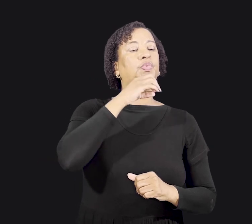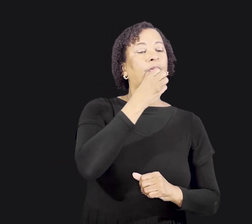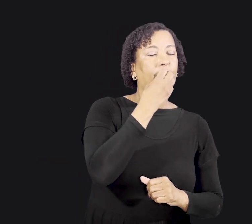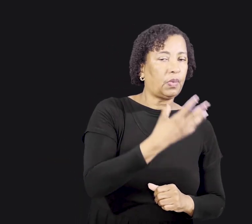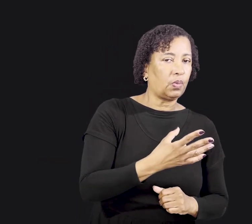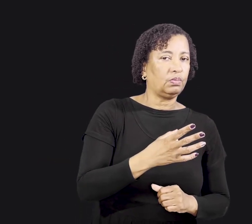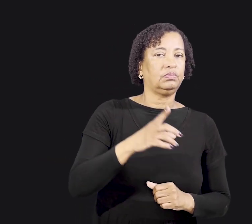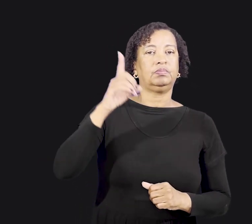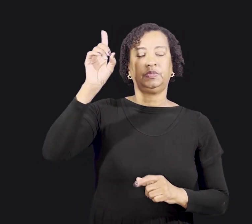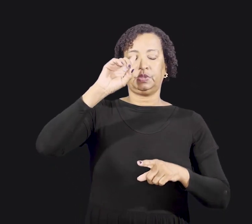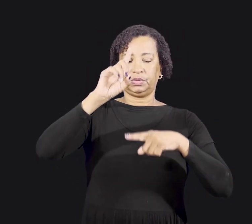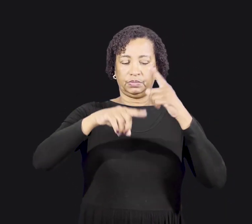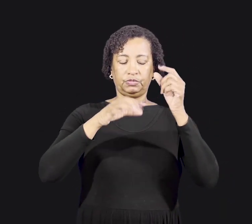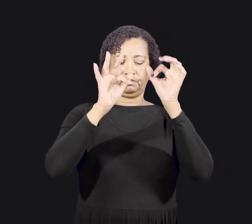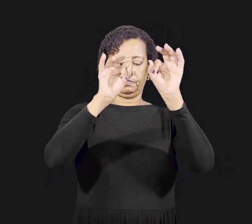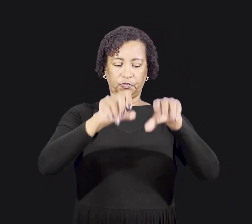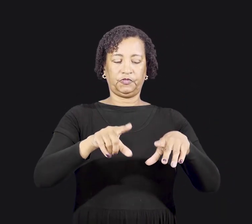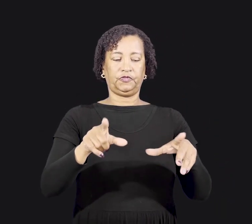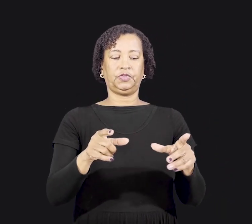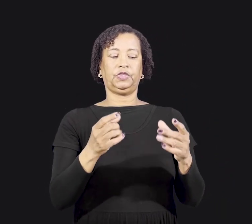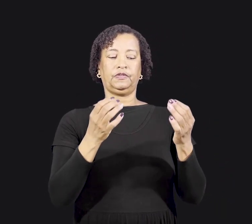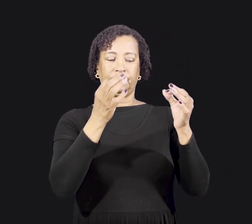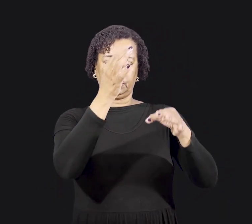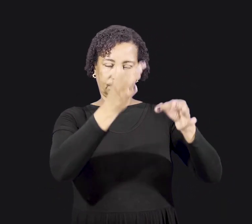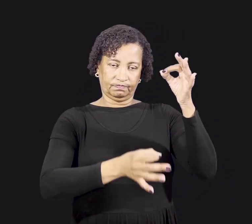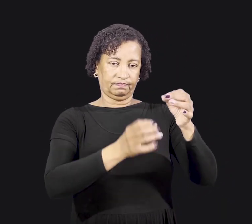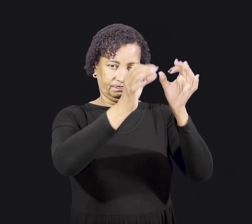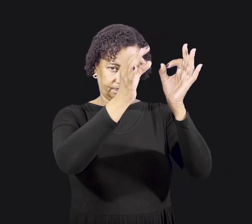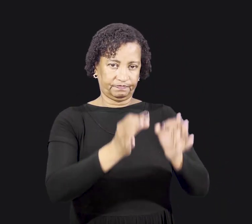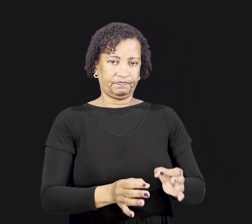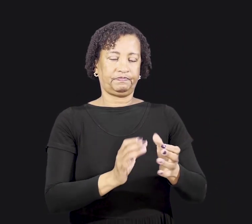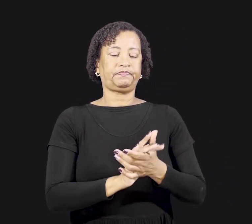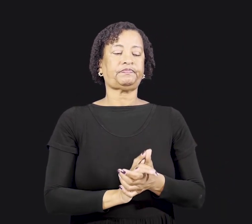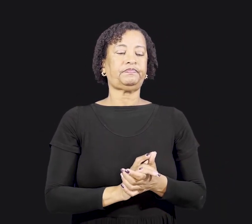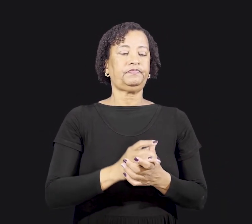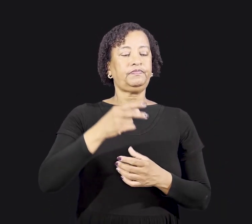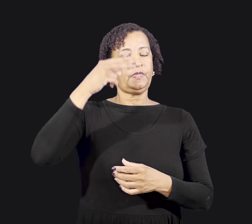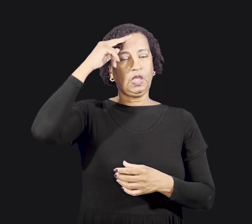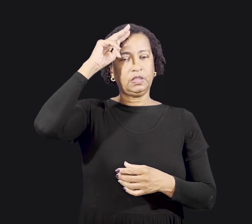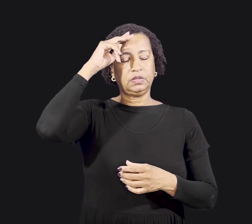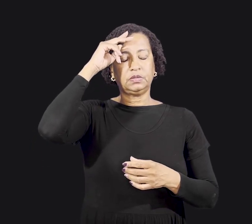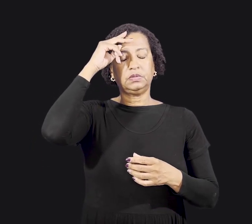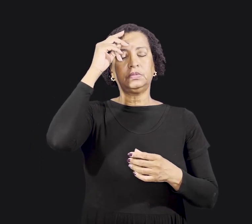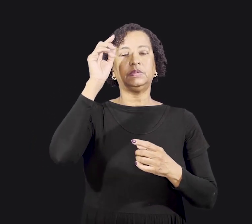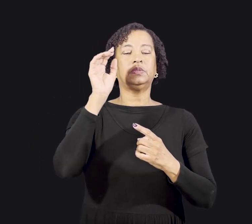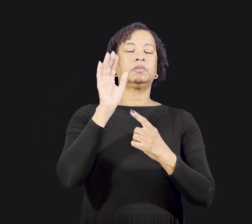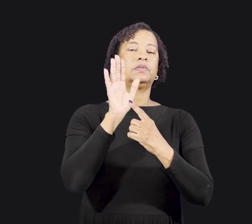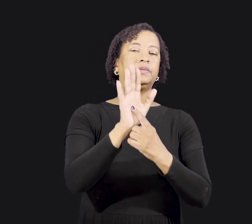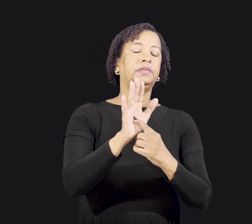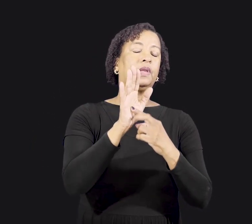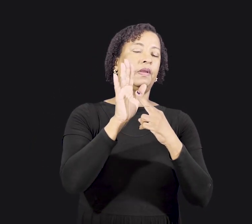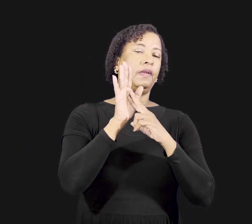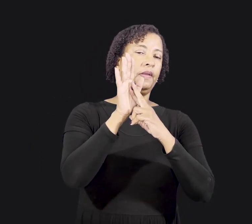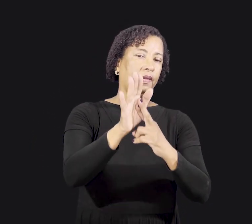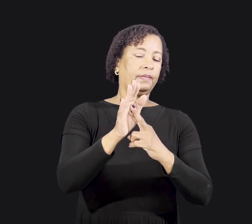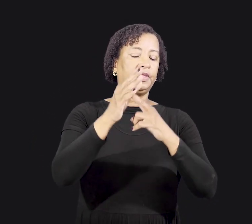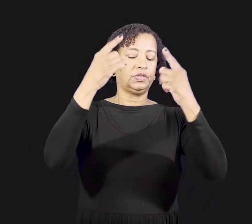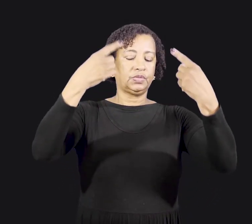um veredito final. Essa parábola do trigo e do joio representa um desafio para nós. O capítulo 13 de